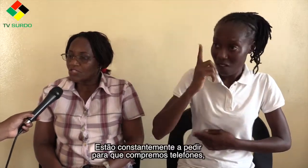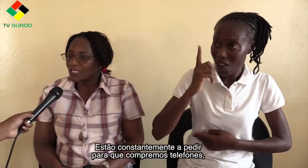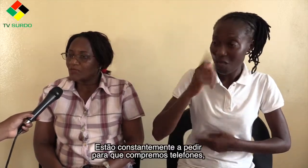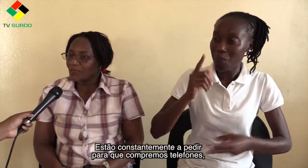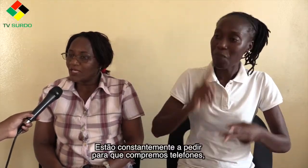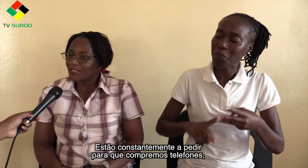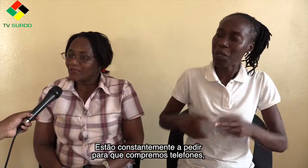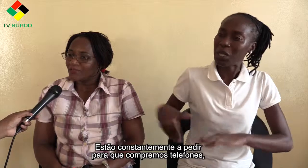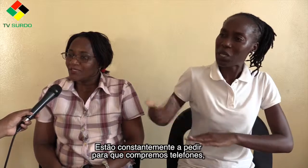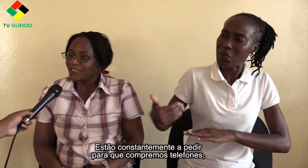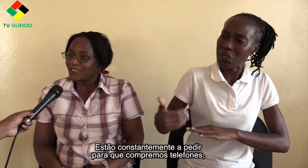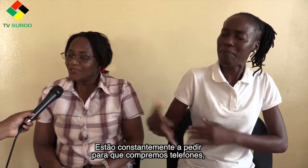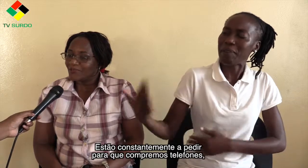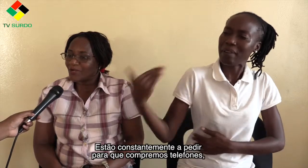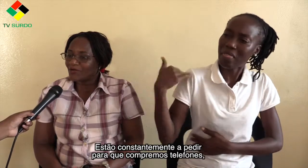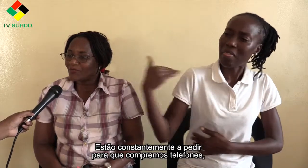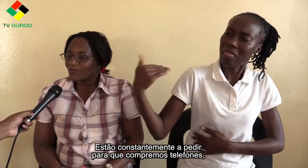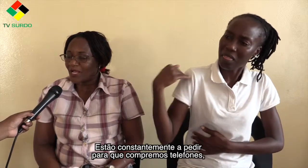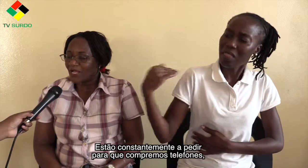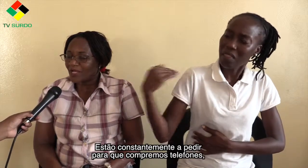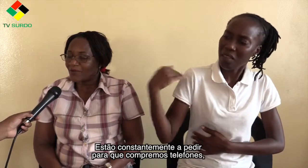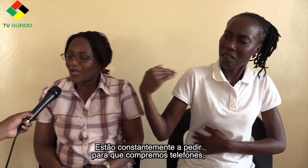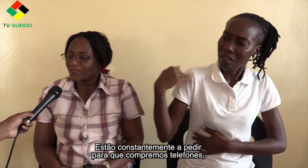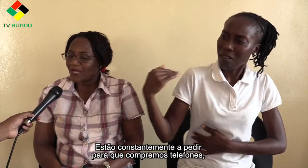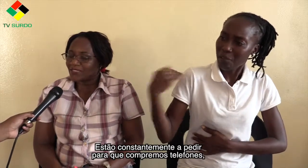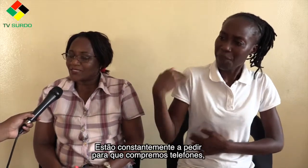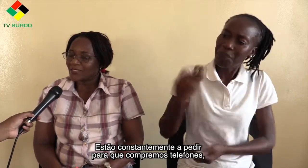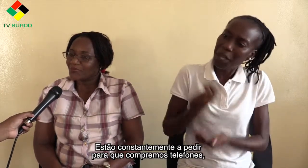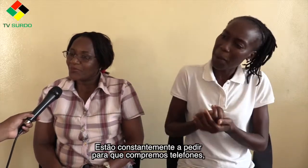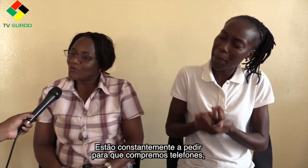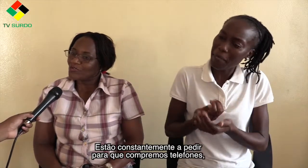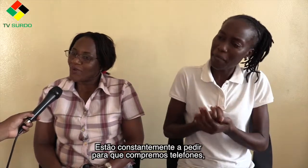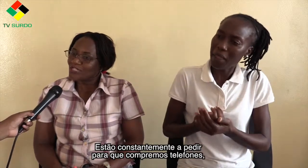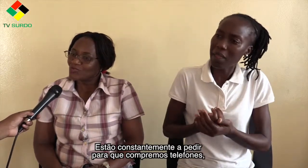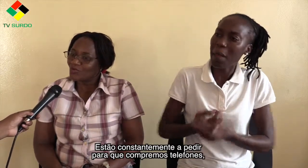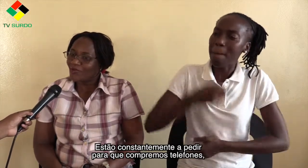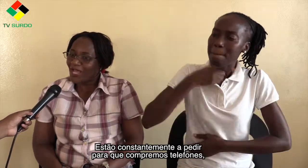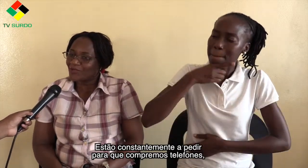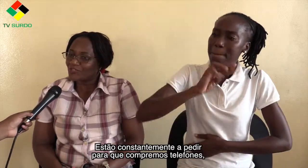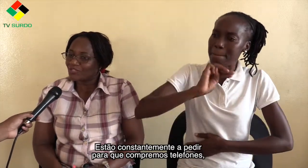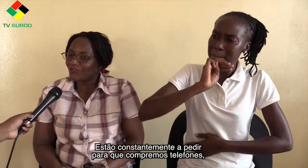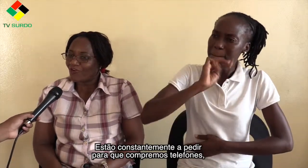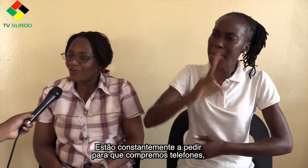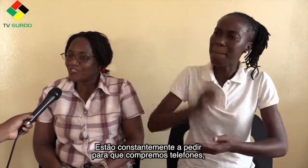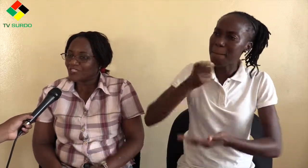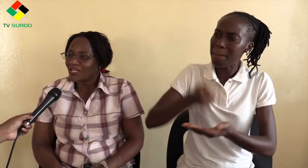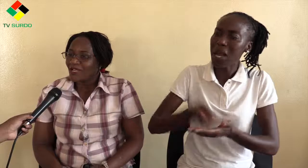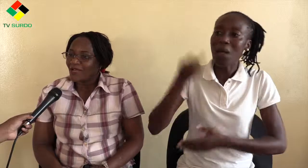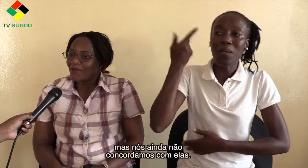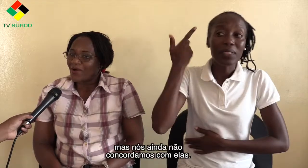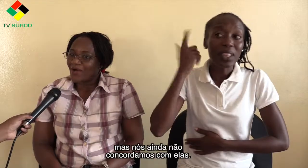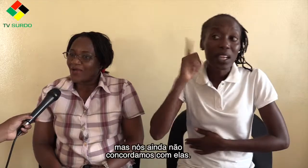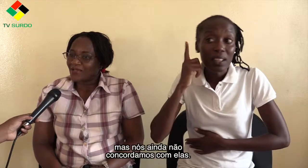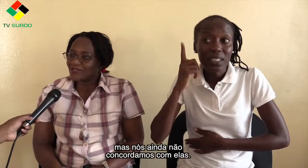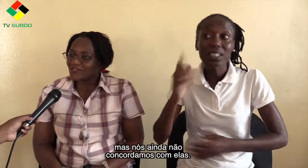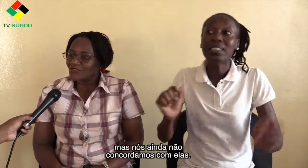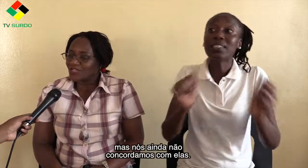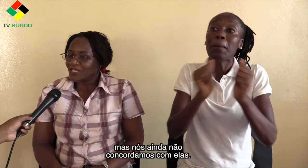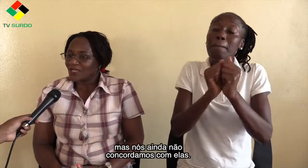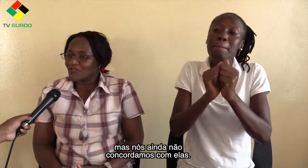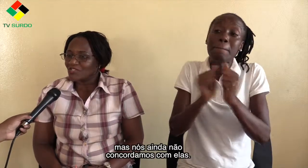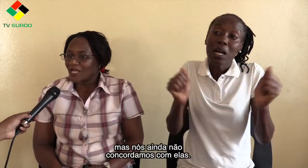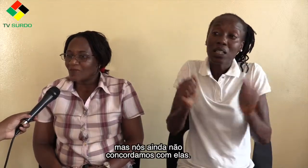constantemente a pedir, a dizer para os pais comprarem os telefones, mas